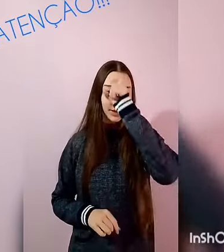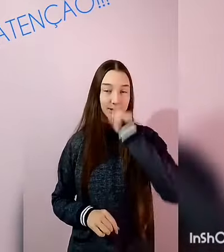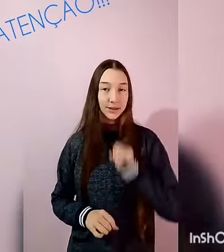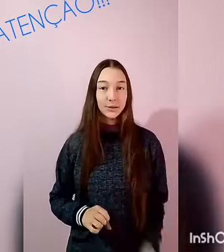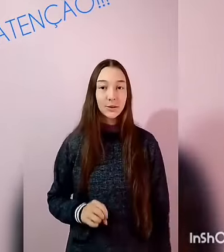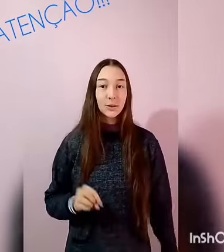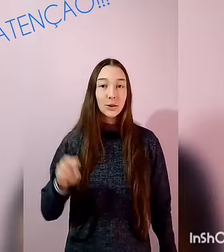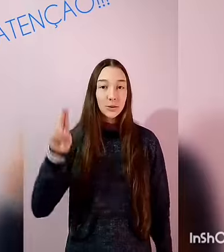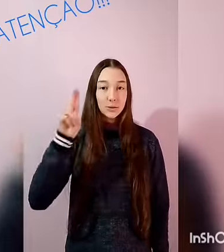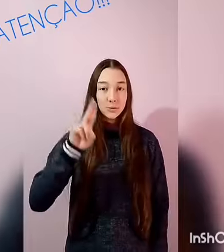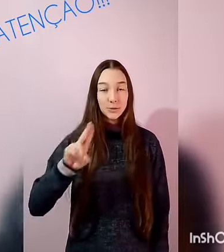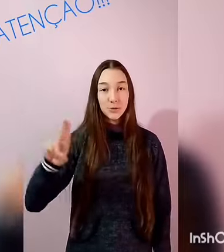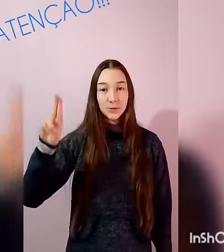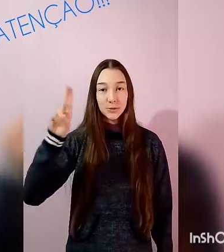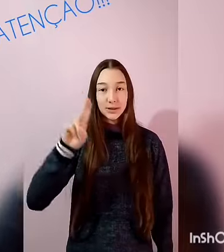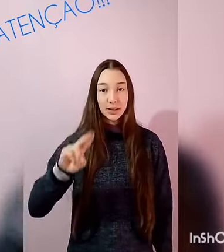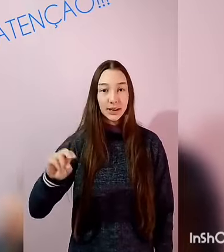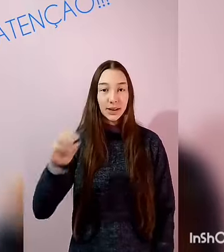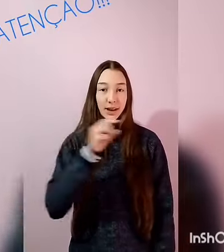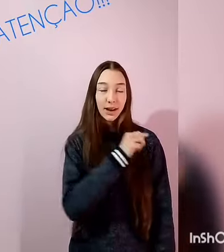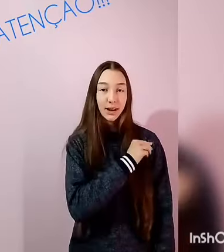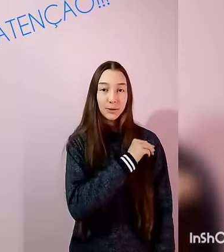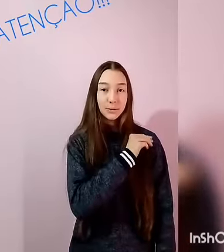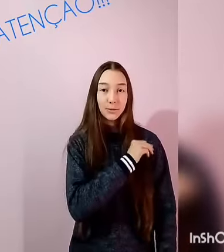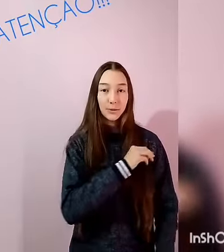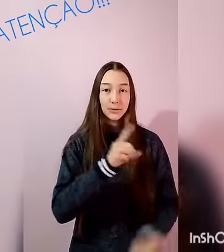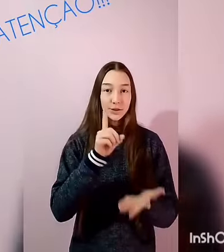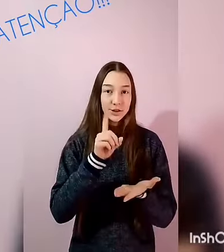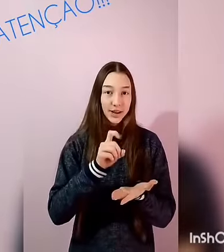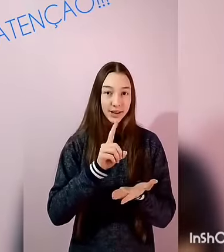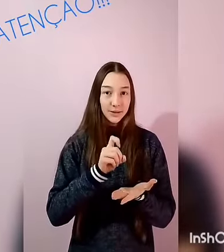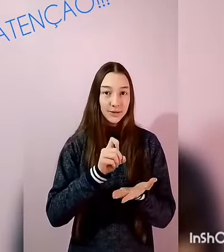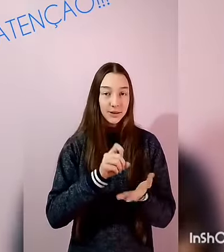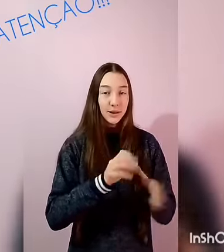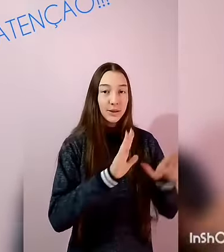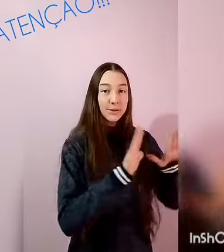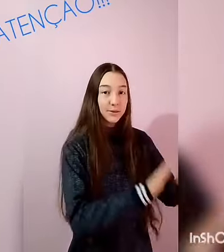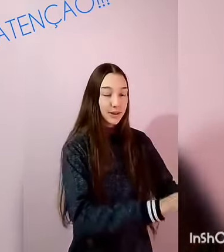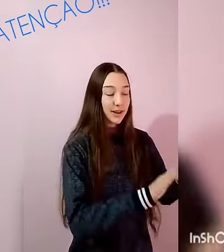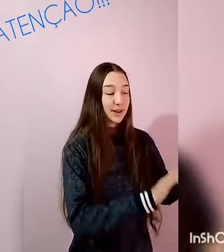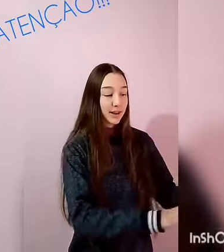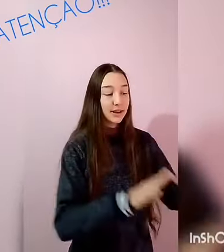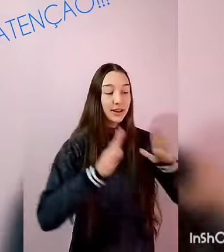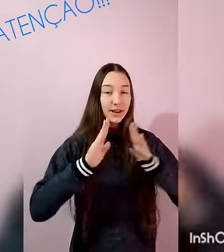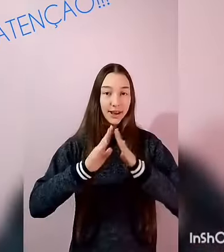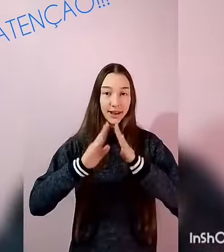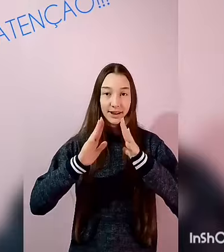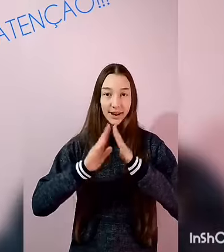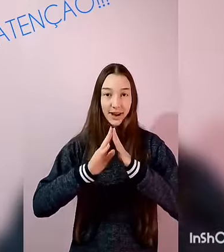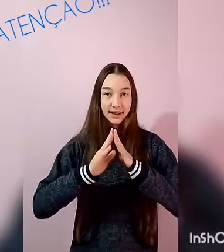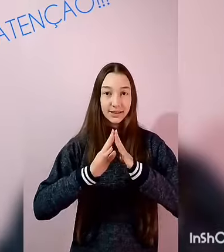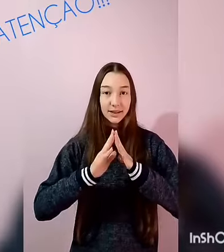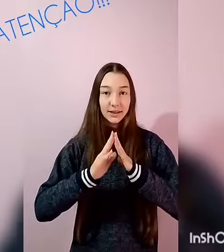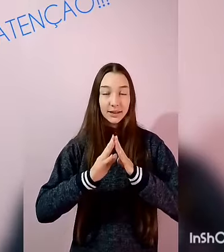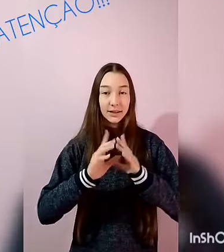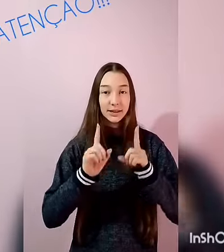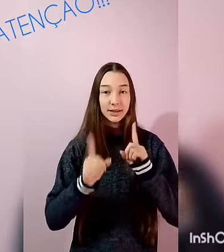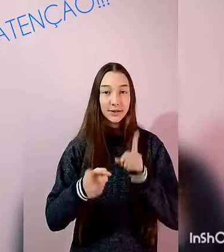Use álcool gel, fique em casa, se